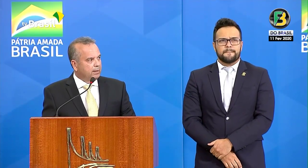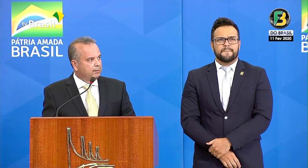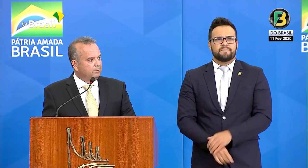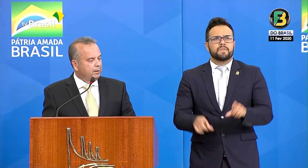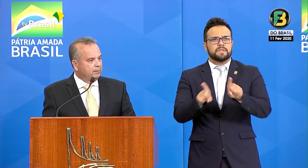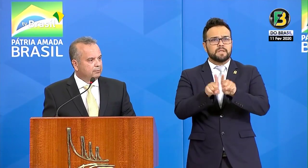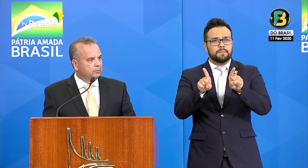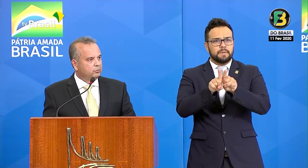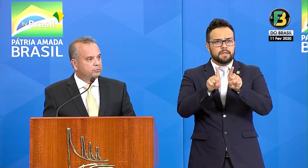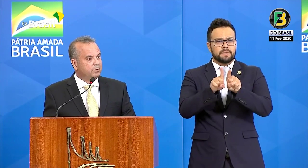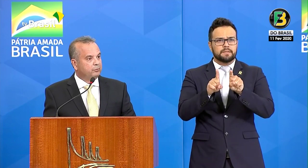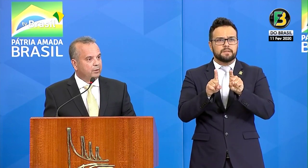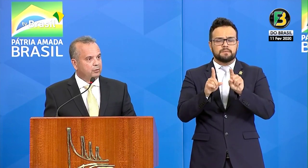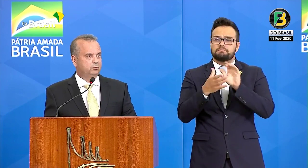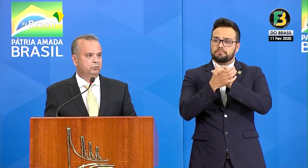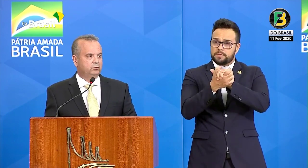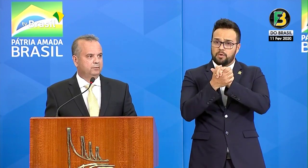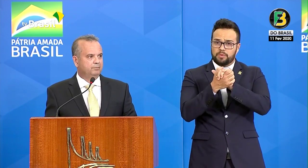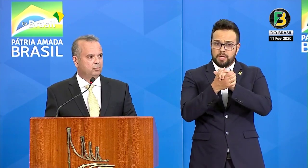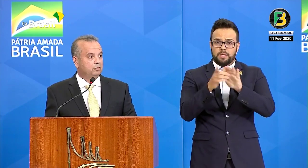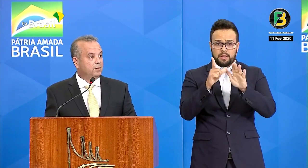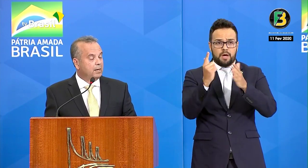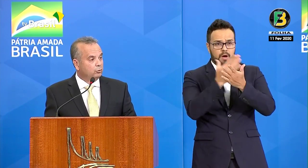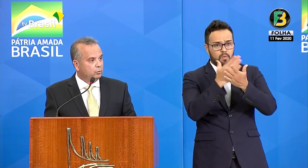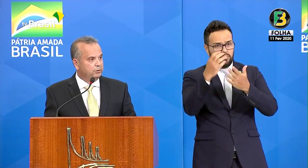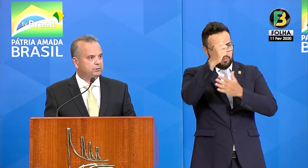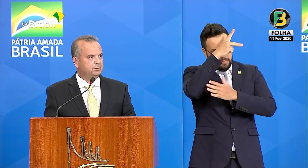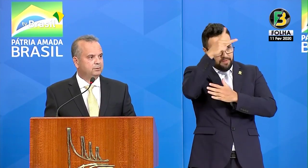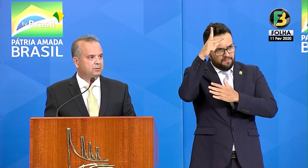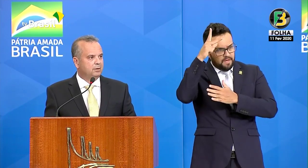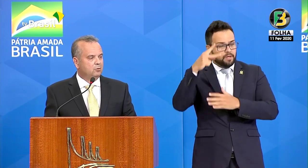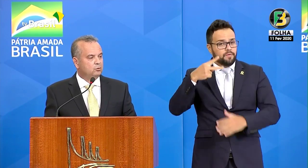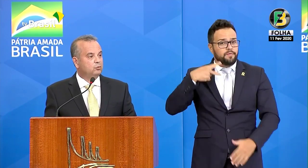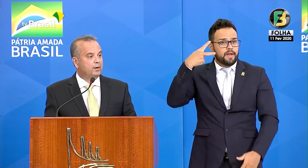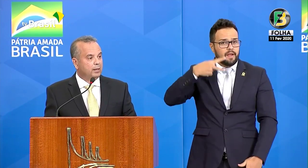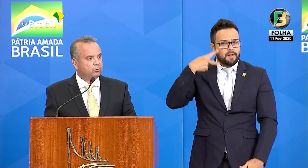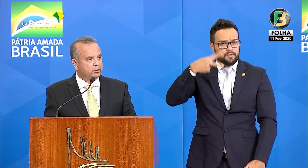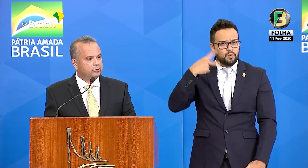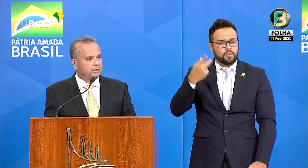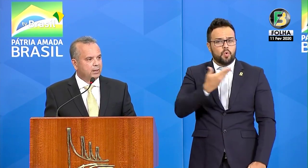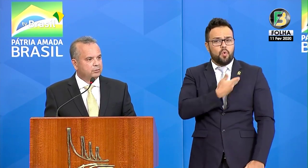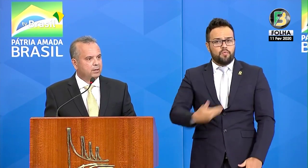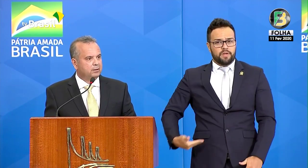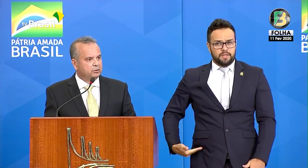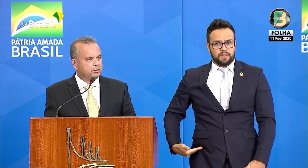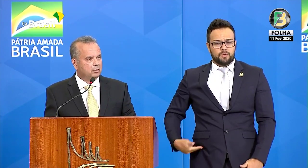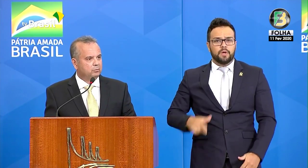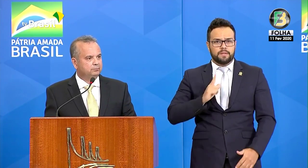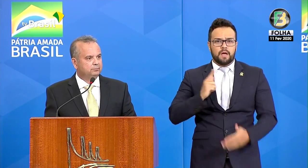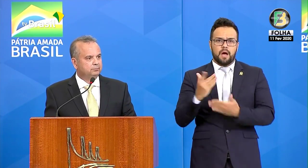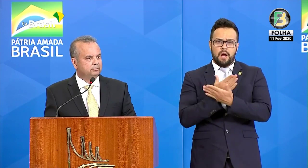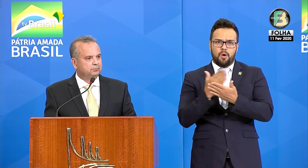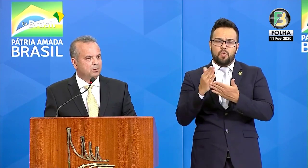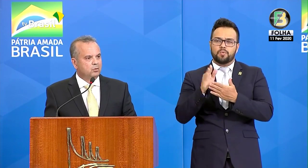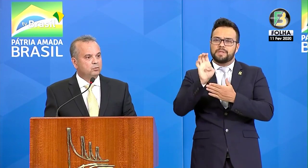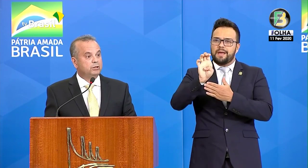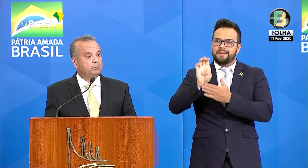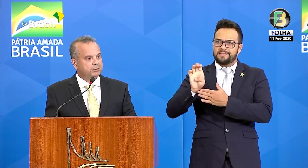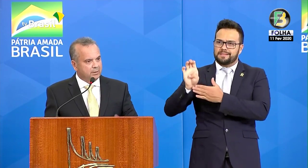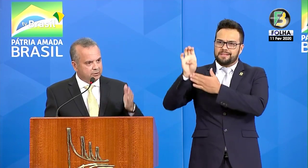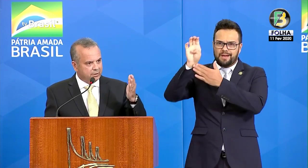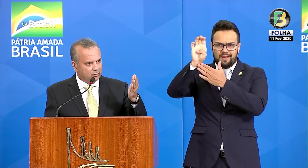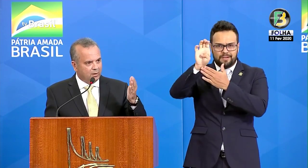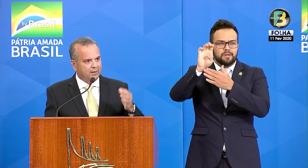Quero saudar também os prefeitos, os vereadores, os governadores de estados que aqui estão,